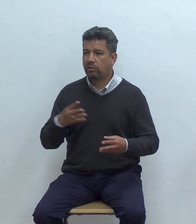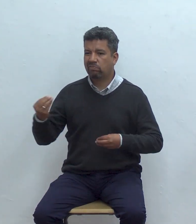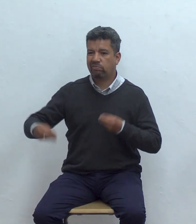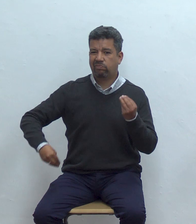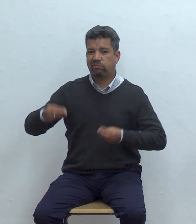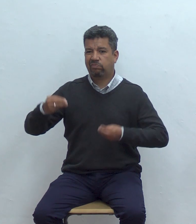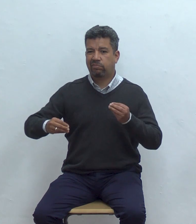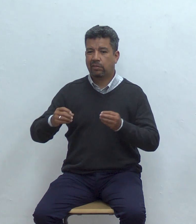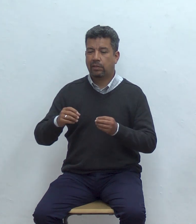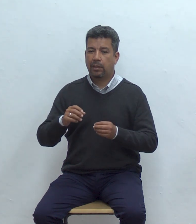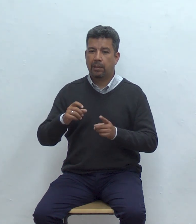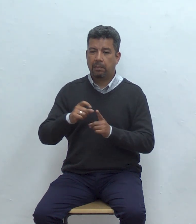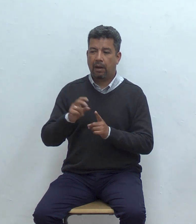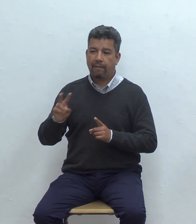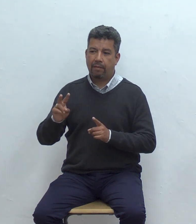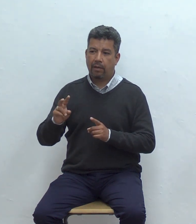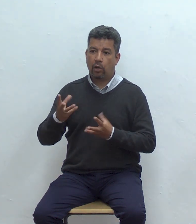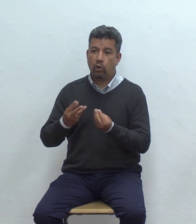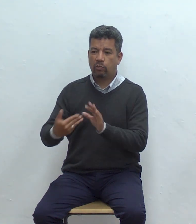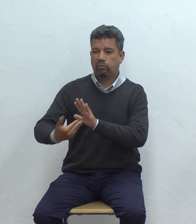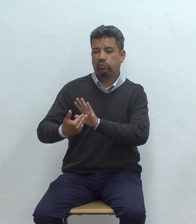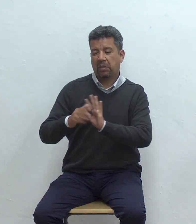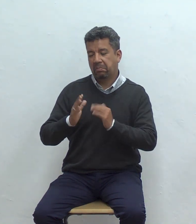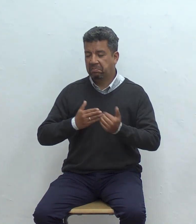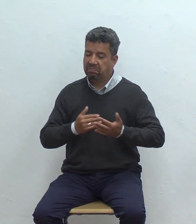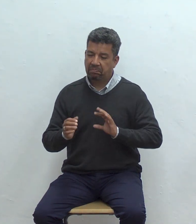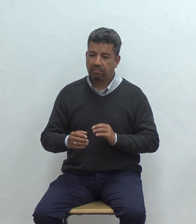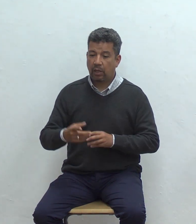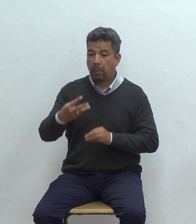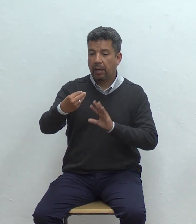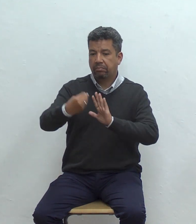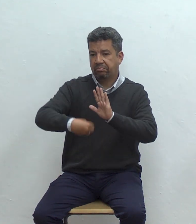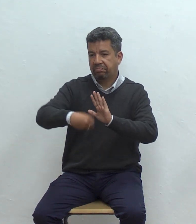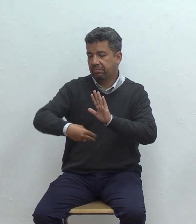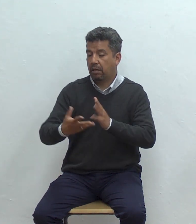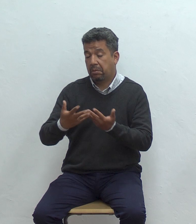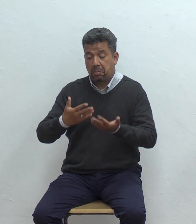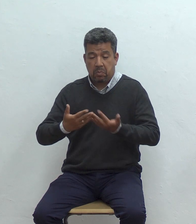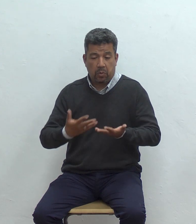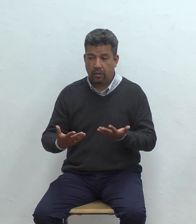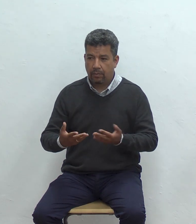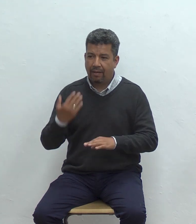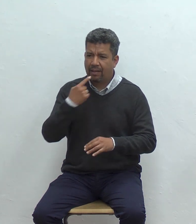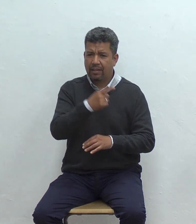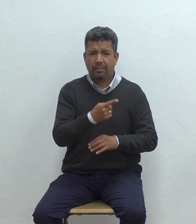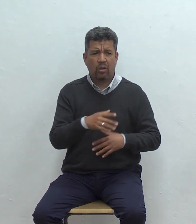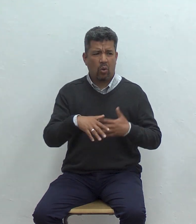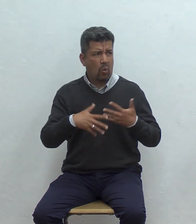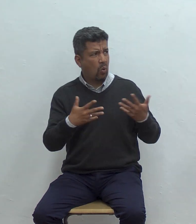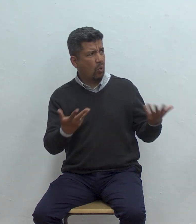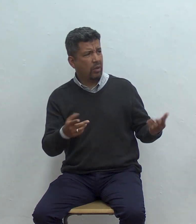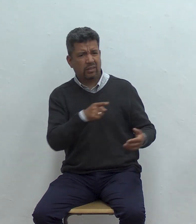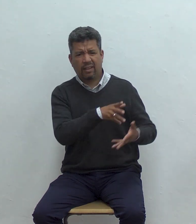de palabra viva, tenemos grupo de detractores. Entonces los detractores, los opositores de la iglesia, una vez dijeron, es que ¿cómo así